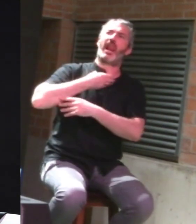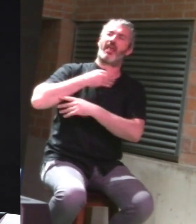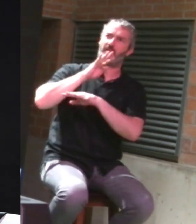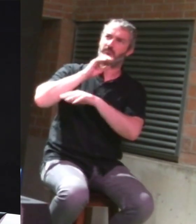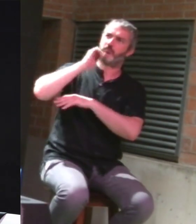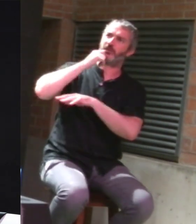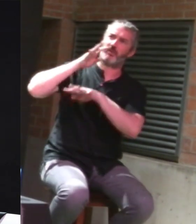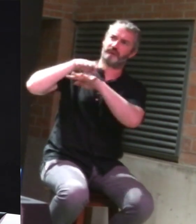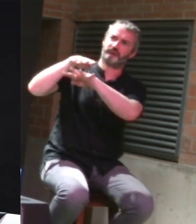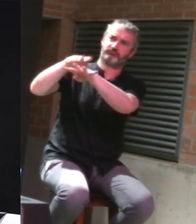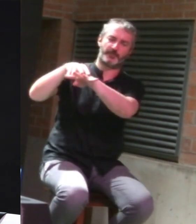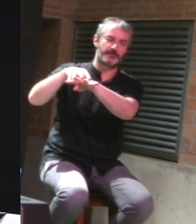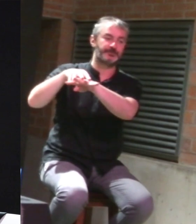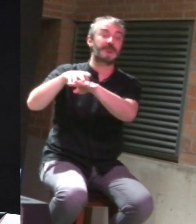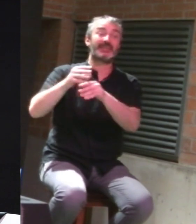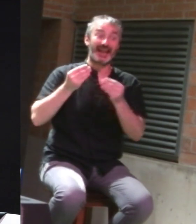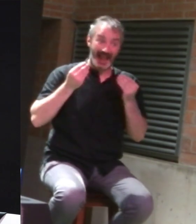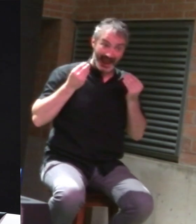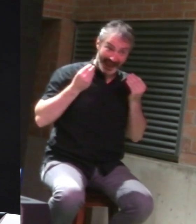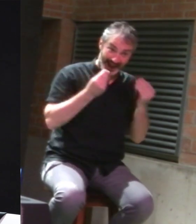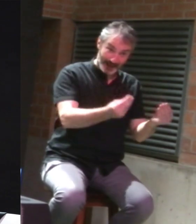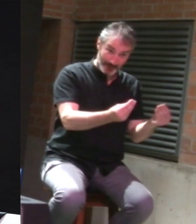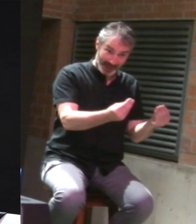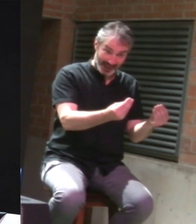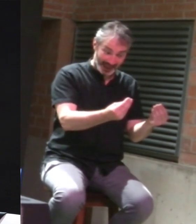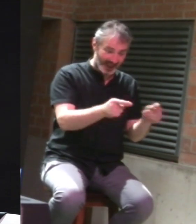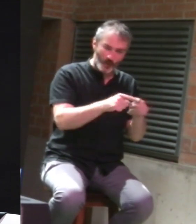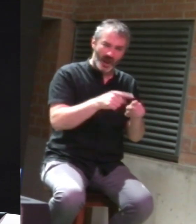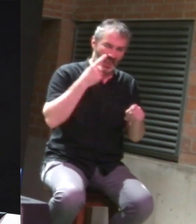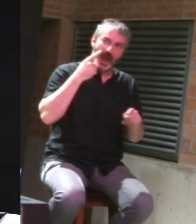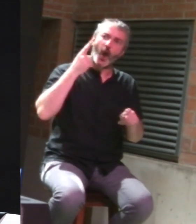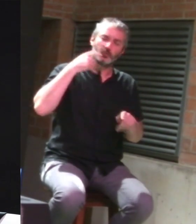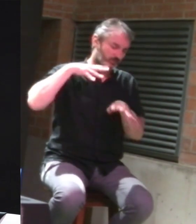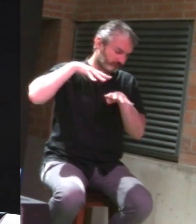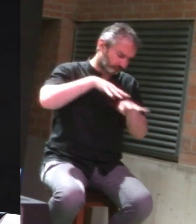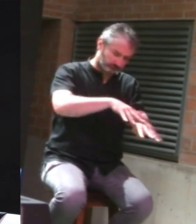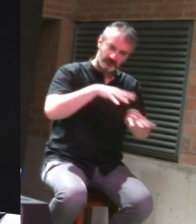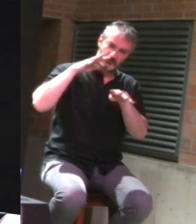ciutat. Trobem ja les Rambles com a gran lloc de desfilades i